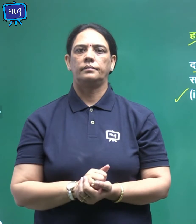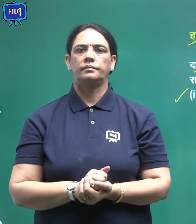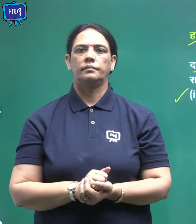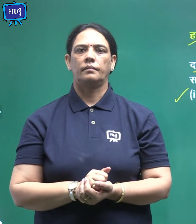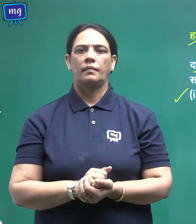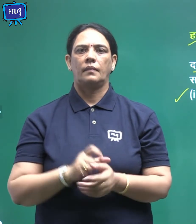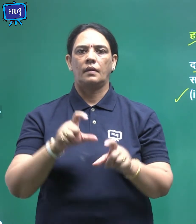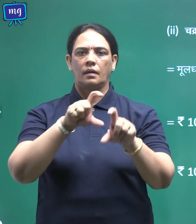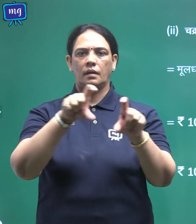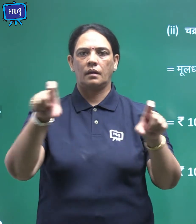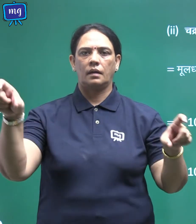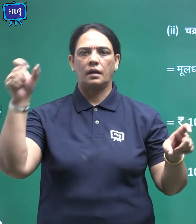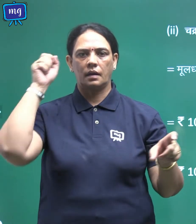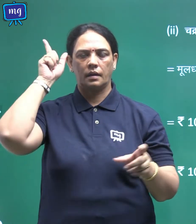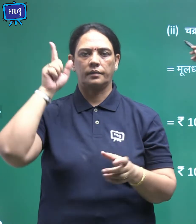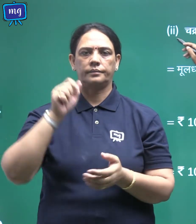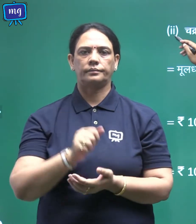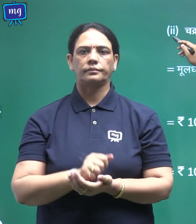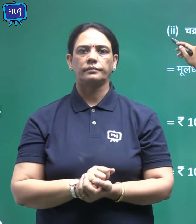समझ आ गया?